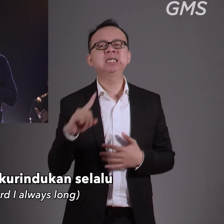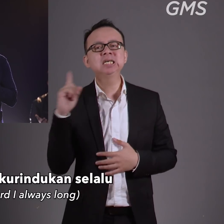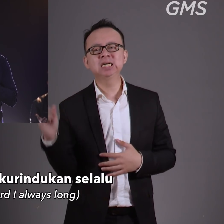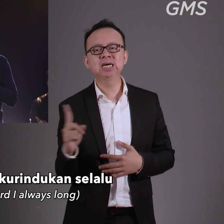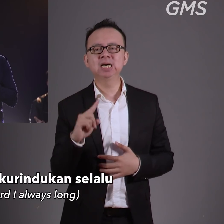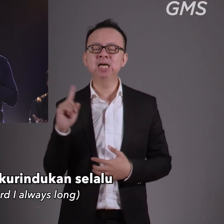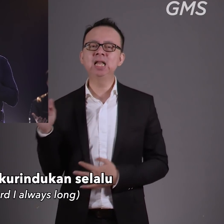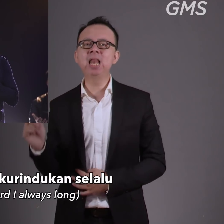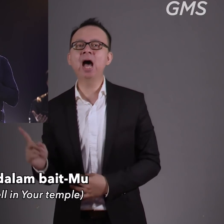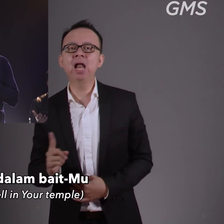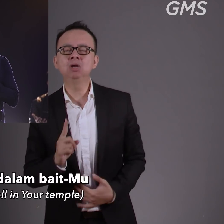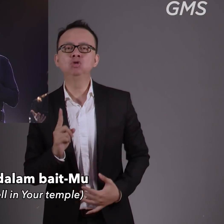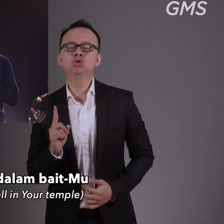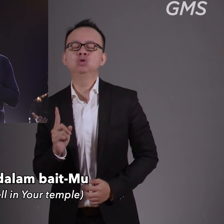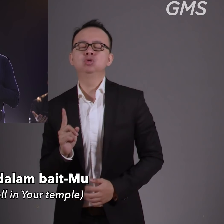rindukan